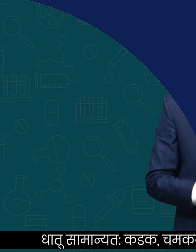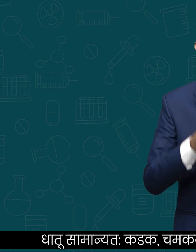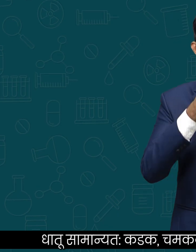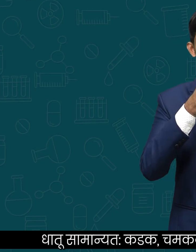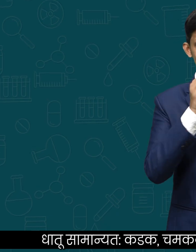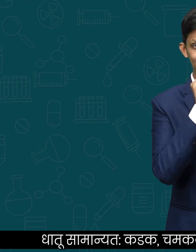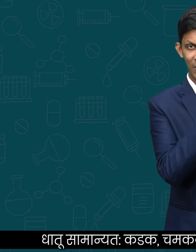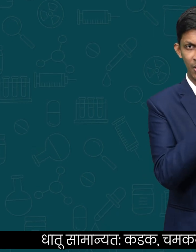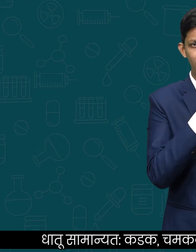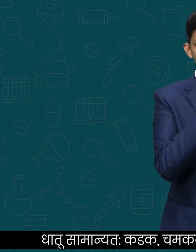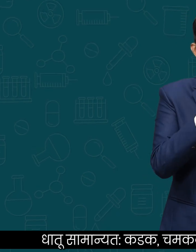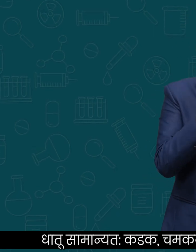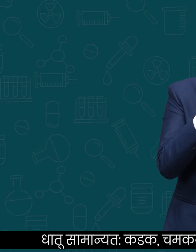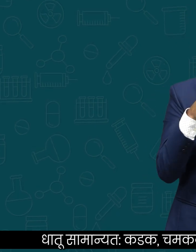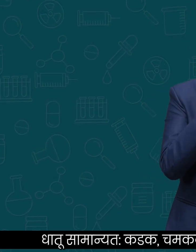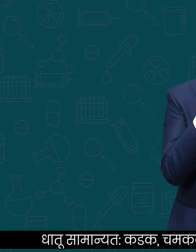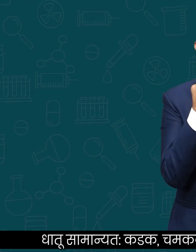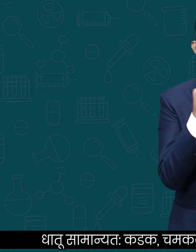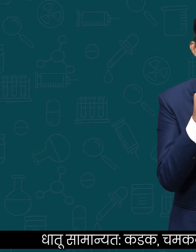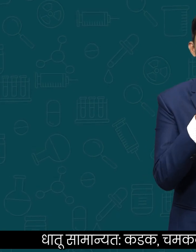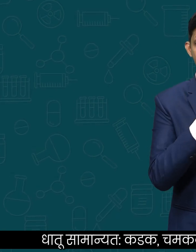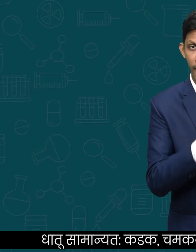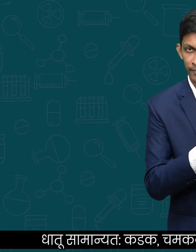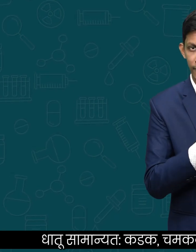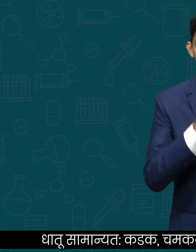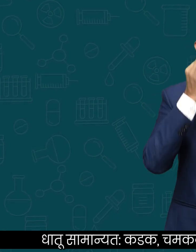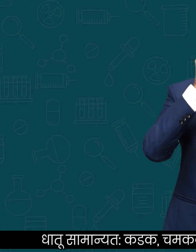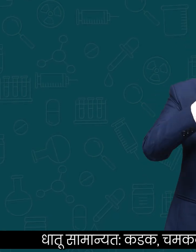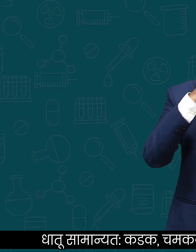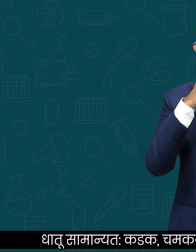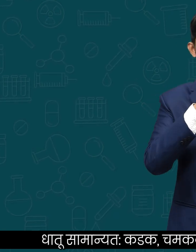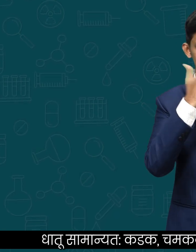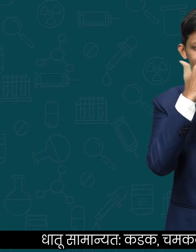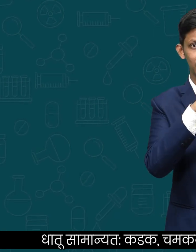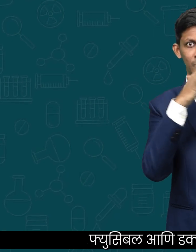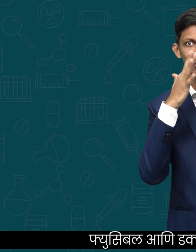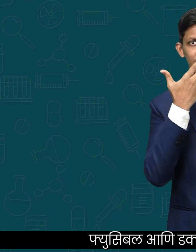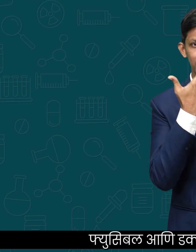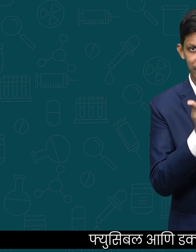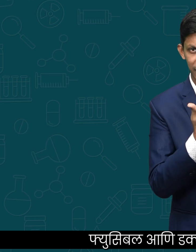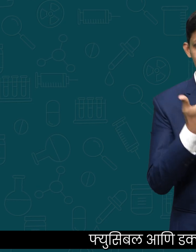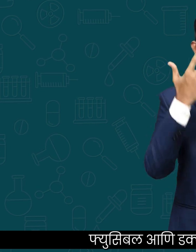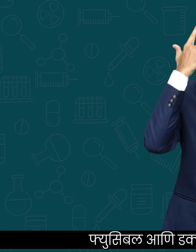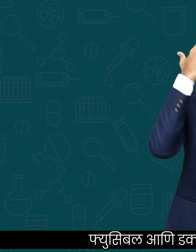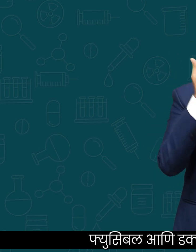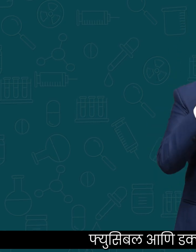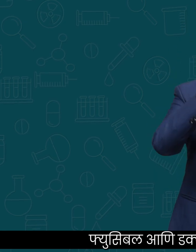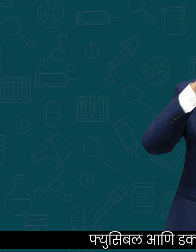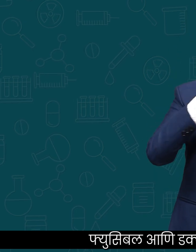धातू सामान्यतः कडक, चमकदार, निंदनीय शीट म्हणून बनवता येतात. फ्युसिबल आणि डक्टाइल वायरमध्ये